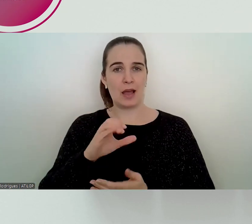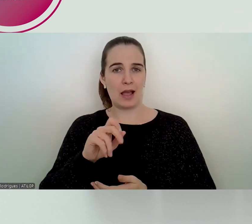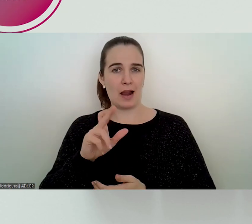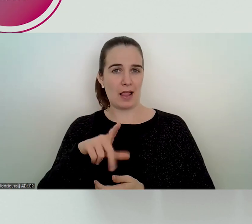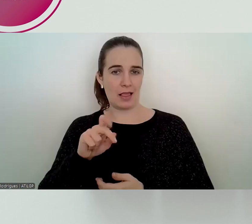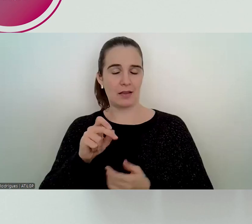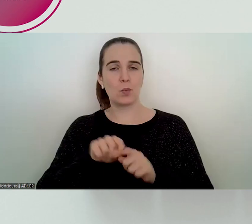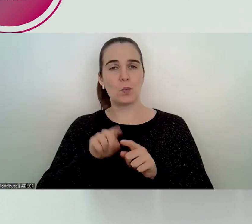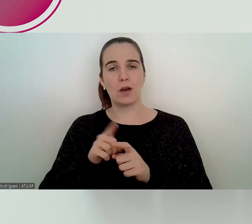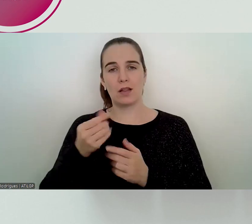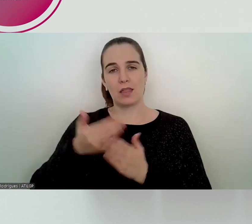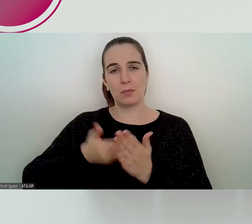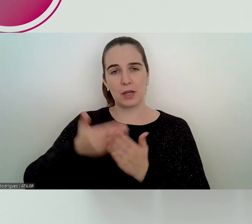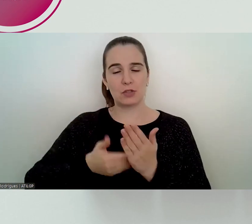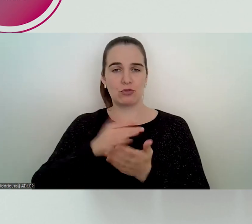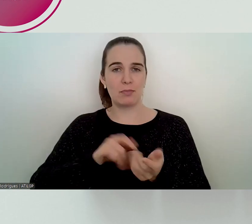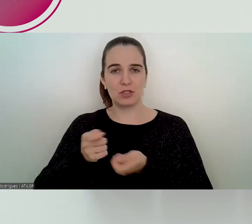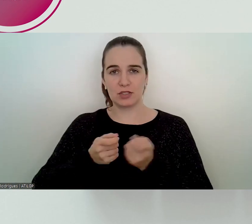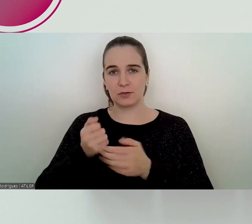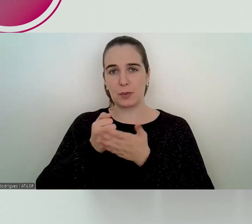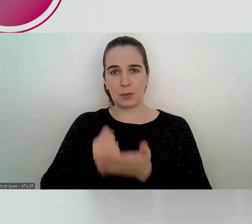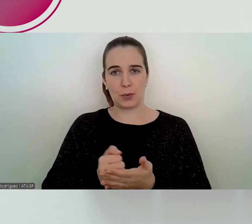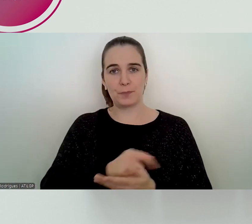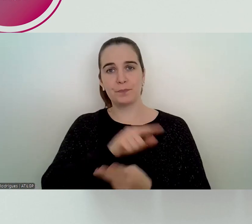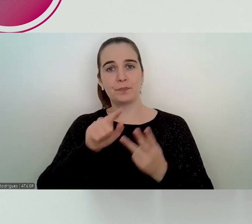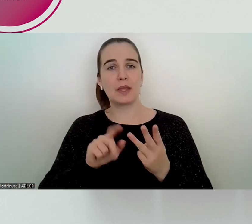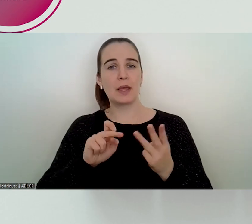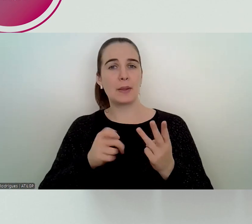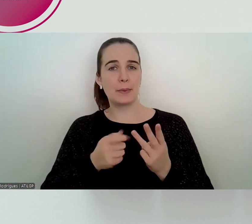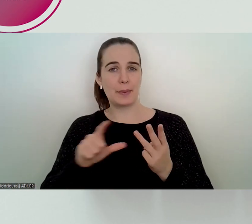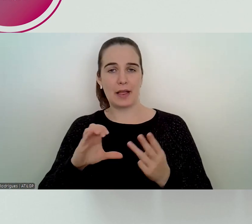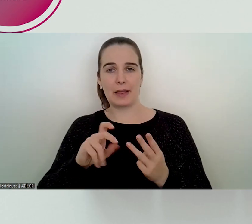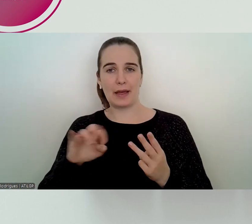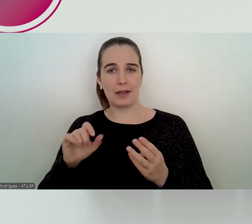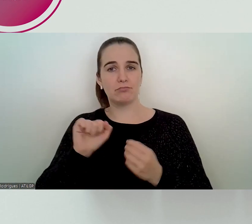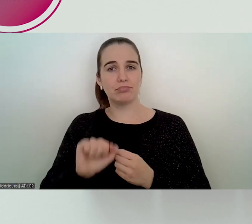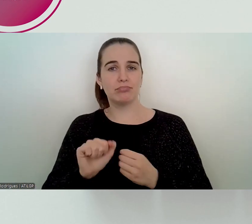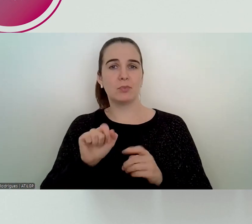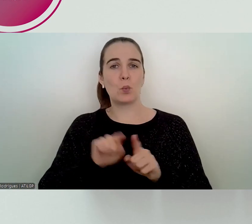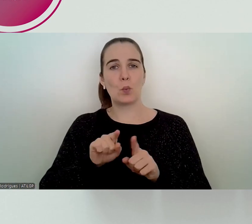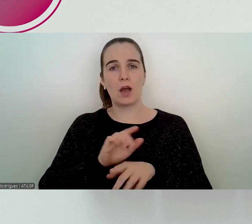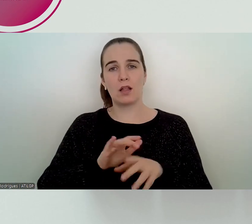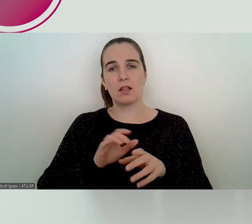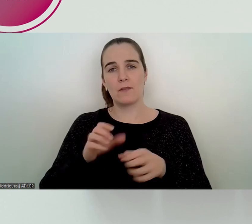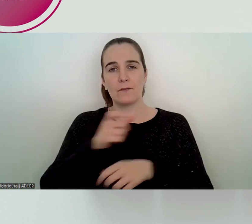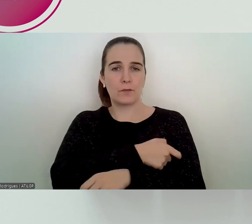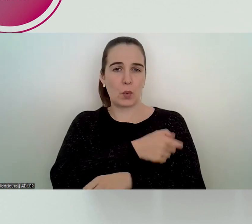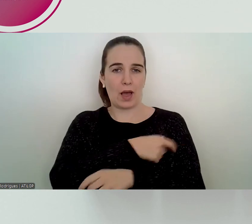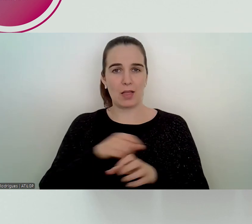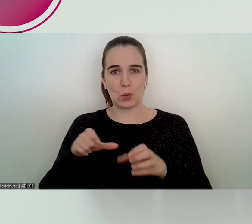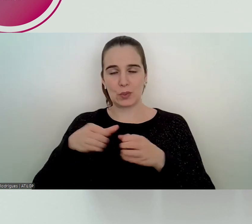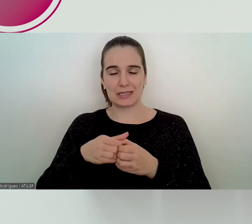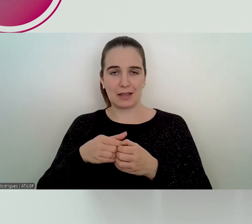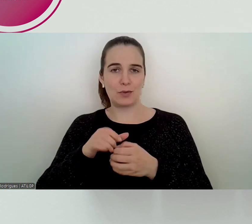Acesso aos Documentos Administrativos. E Abel Carreira, vogal do Conselho Diretivo do INA. Informamos que a sessão será gravada